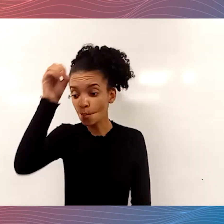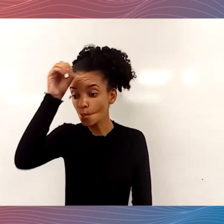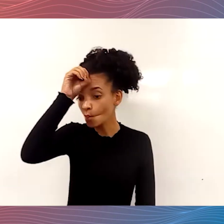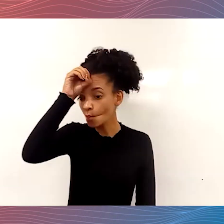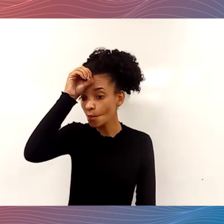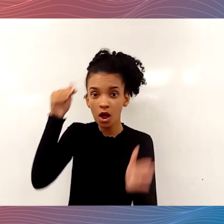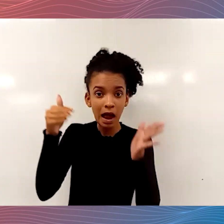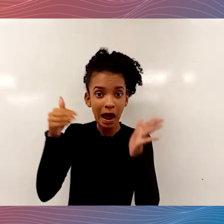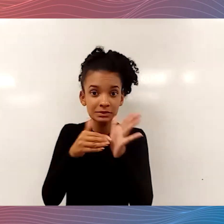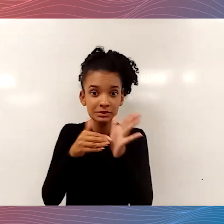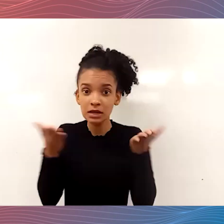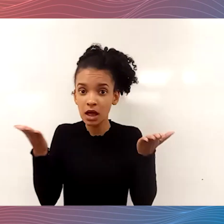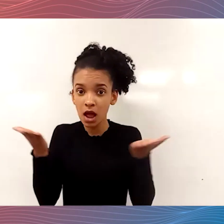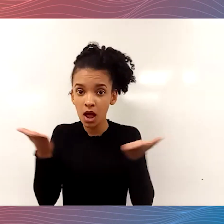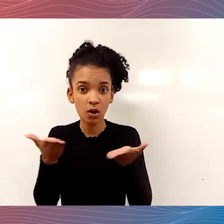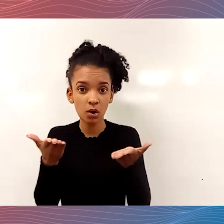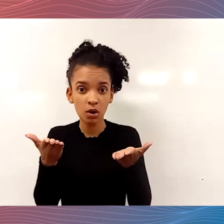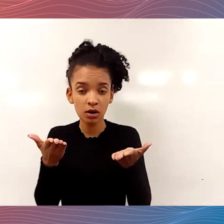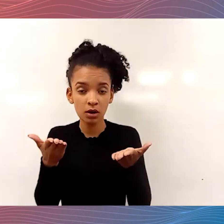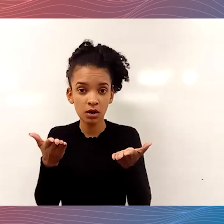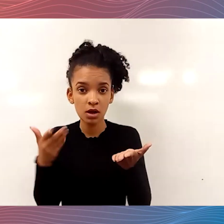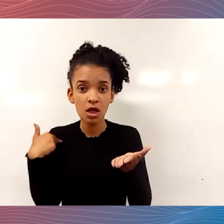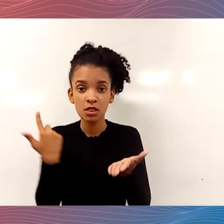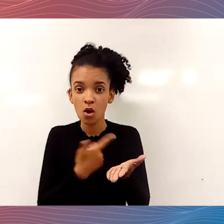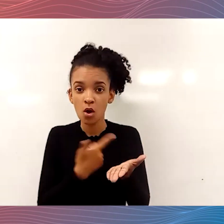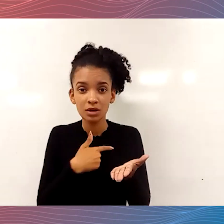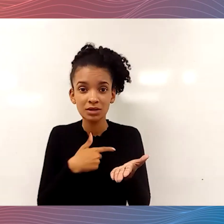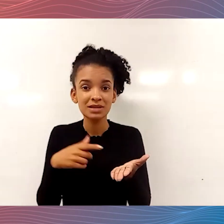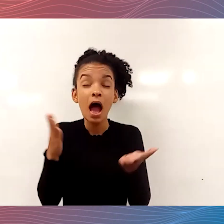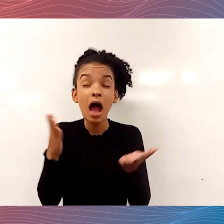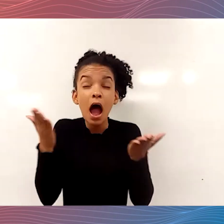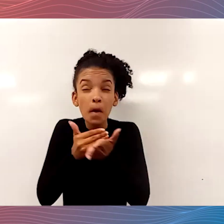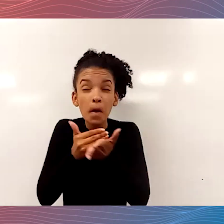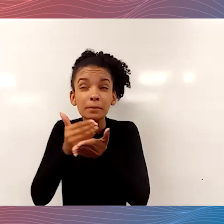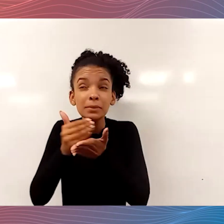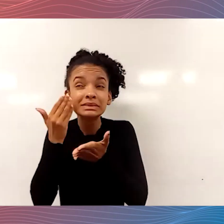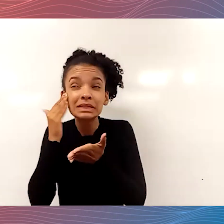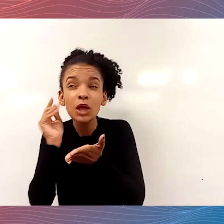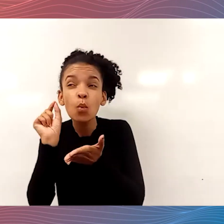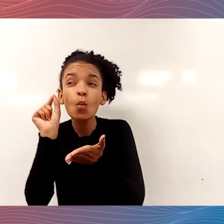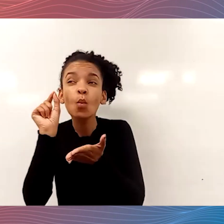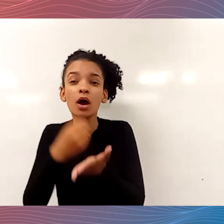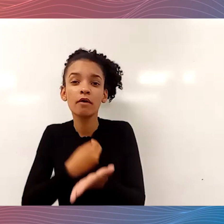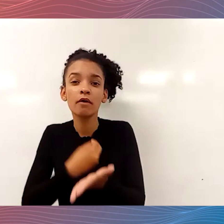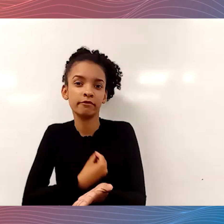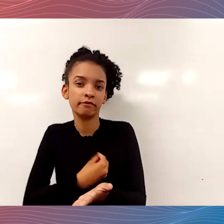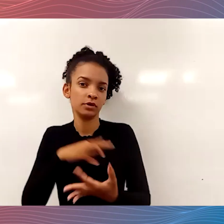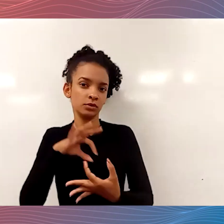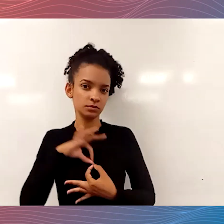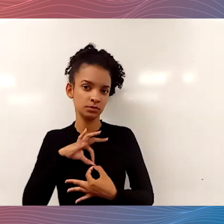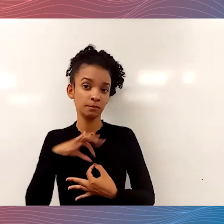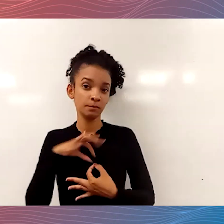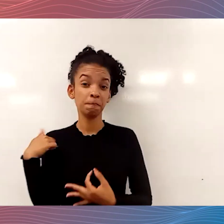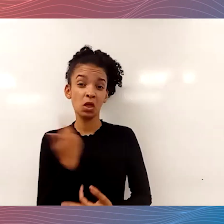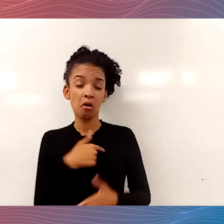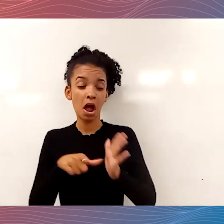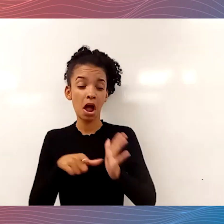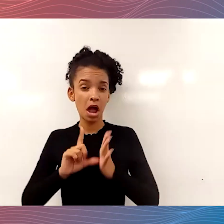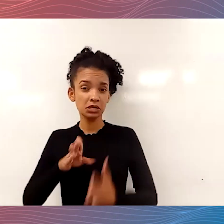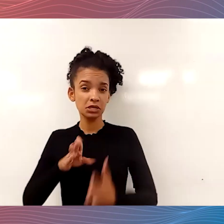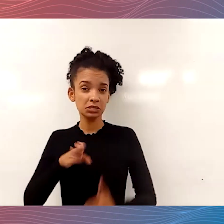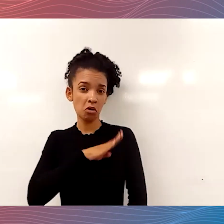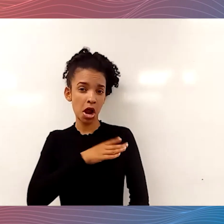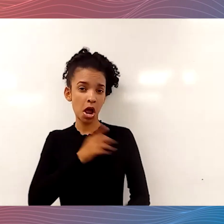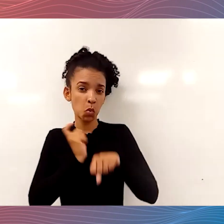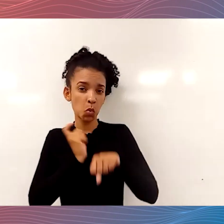tendo noção do que é realmente viver no Espírito, né? E pela dureza do nosso coração, nós perdemos, irmãos, até